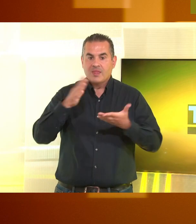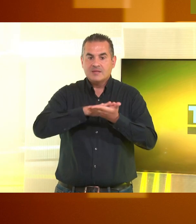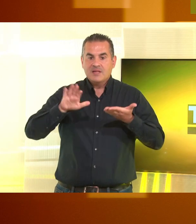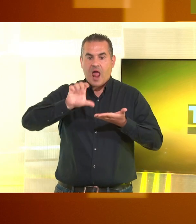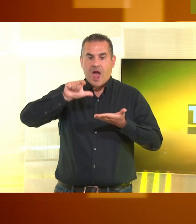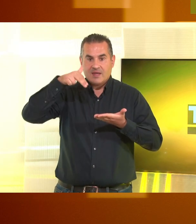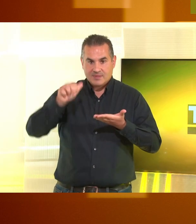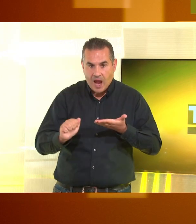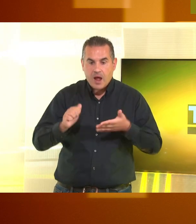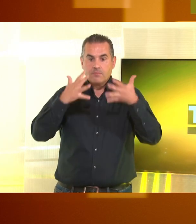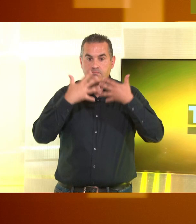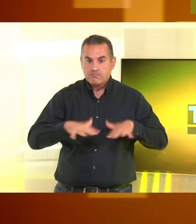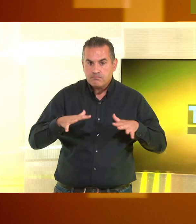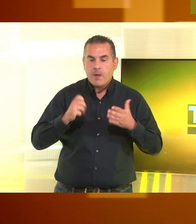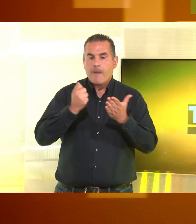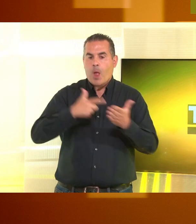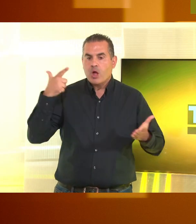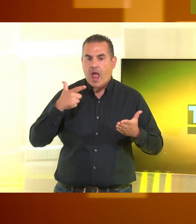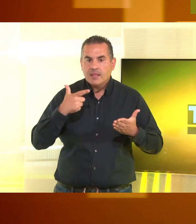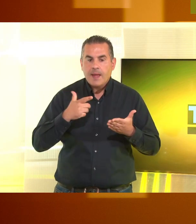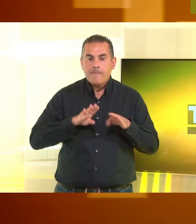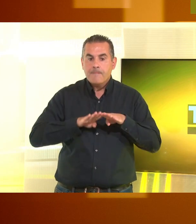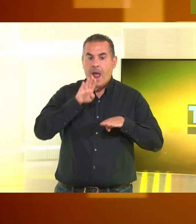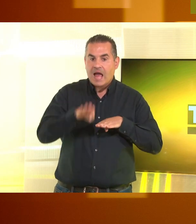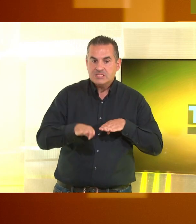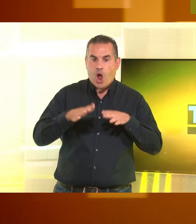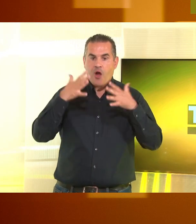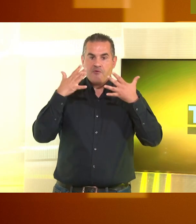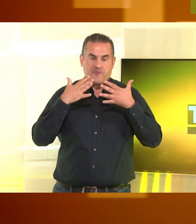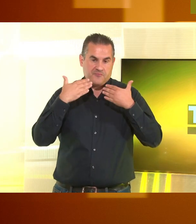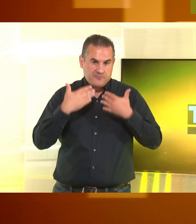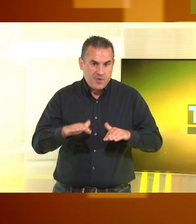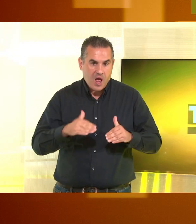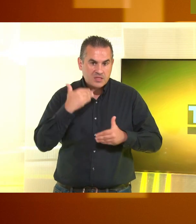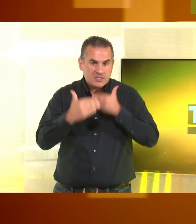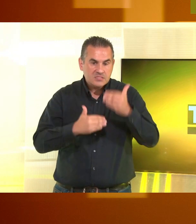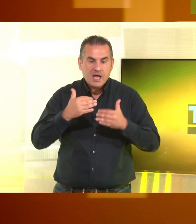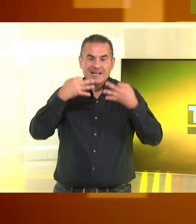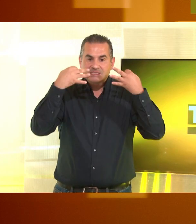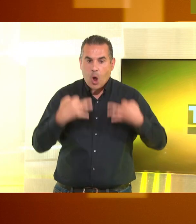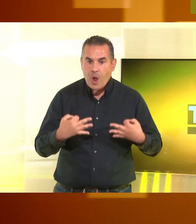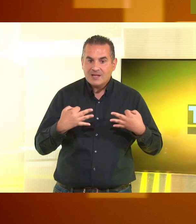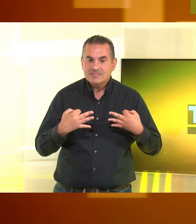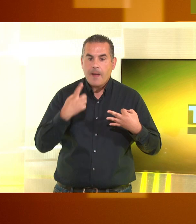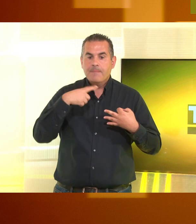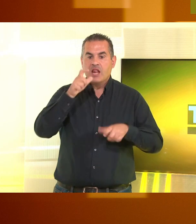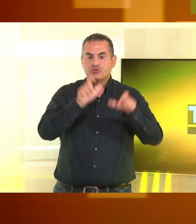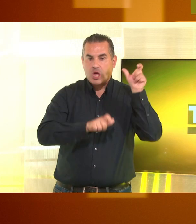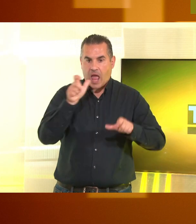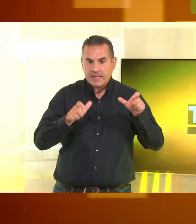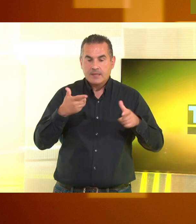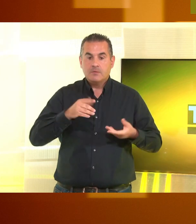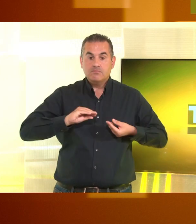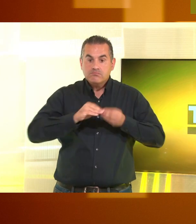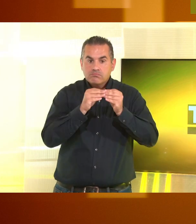Quarto Sant'Elena compie un importante passo avanti per la sicurezza dei cittadini con l'installazione di 6 nuove telecamere di videosorveglianza che si aggiungono a